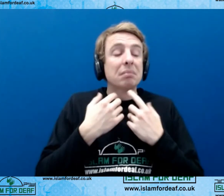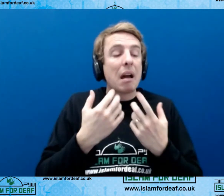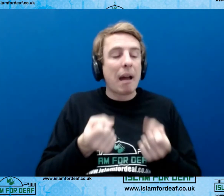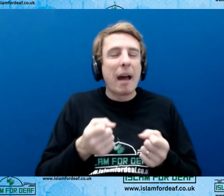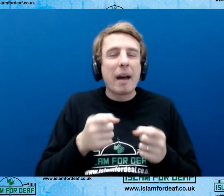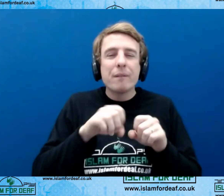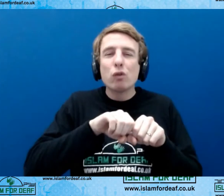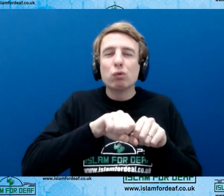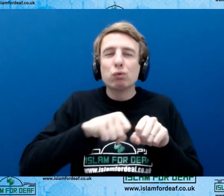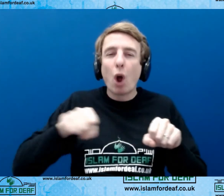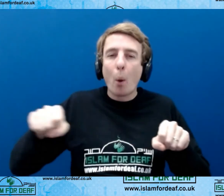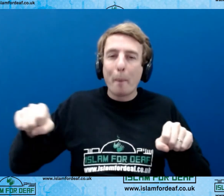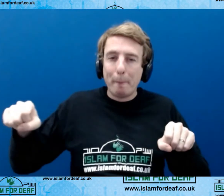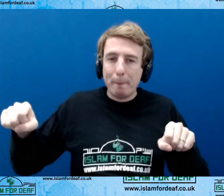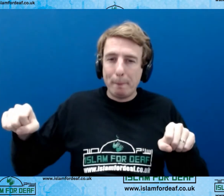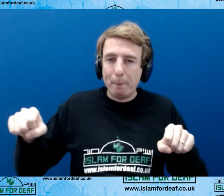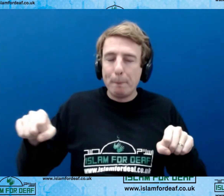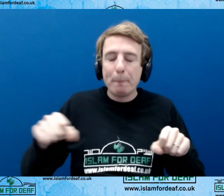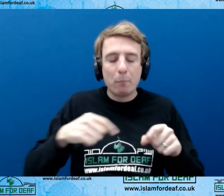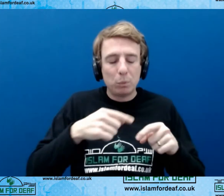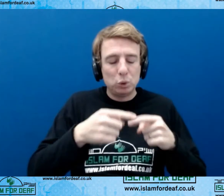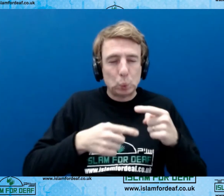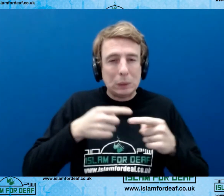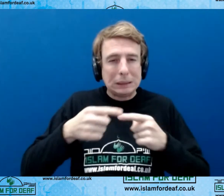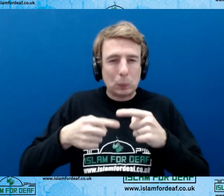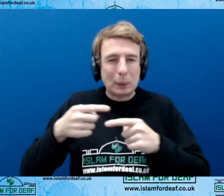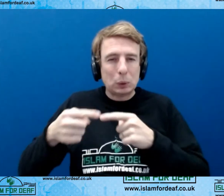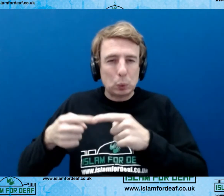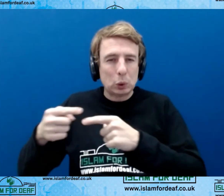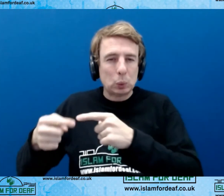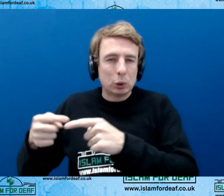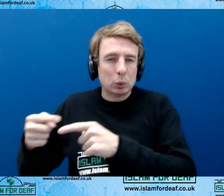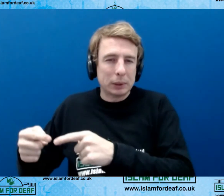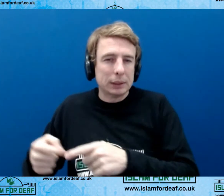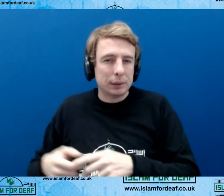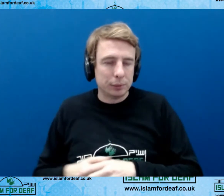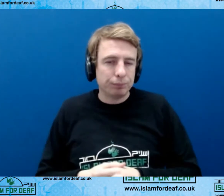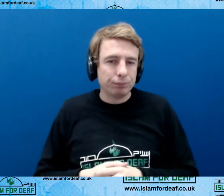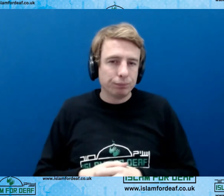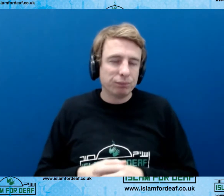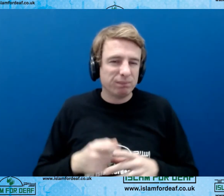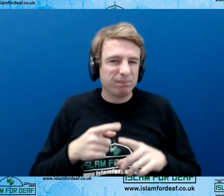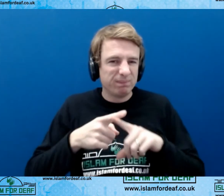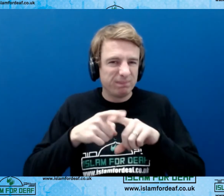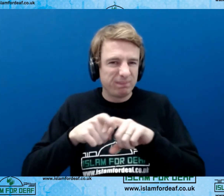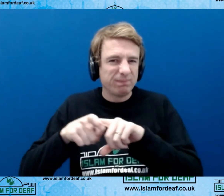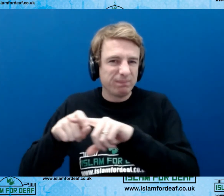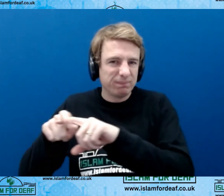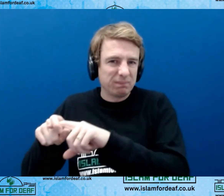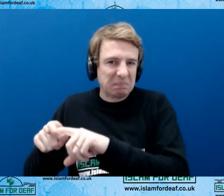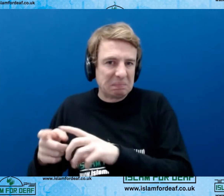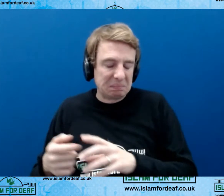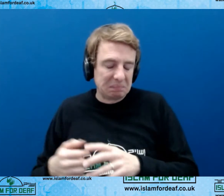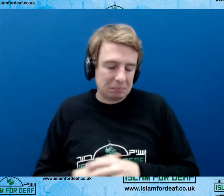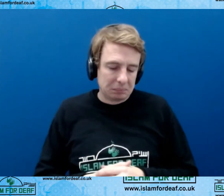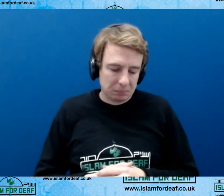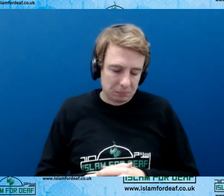ليف ويشتعل نارا، وقيل أنه طوق من حديد يطوق بها يعني